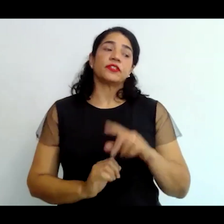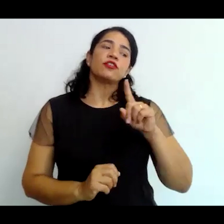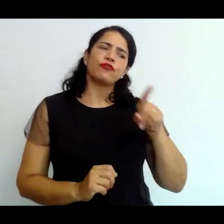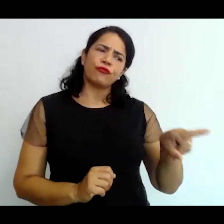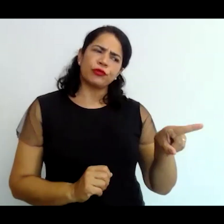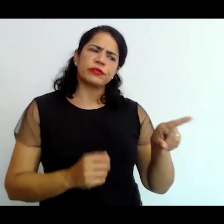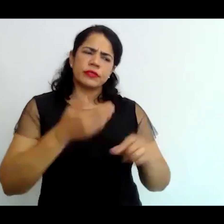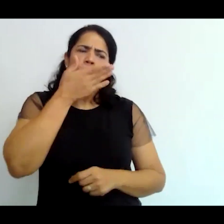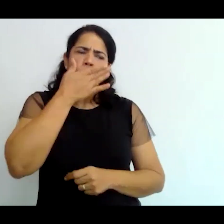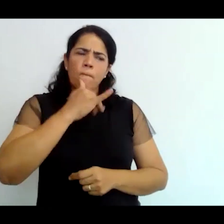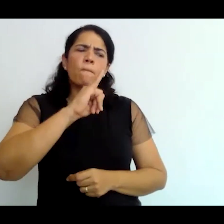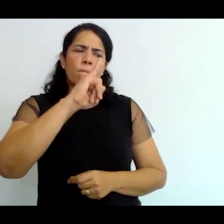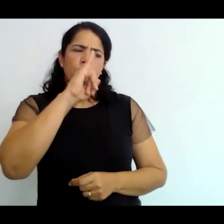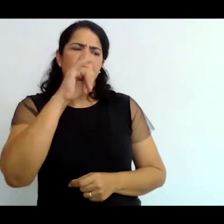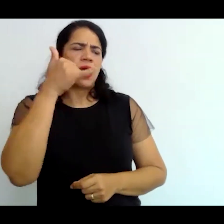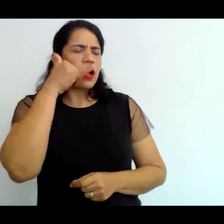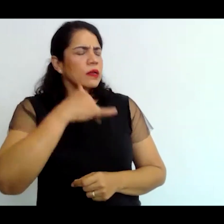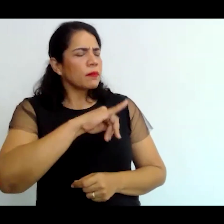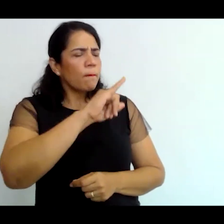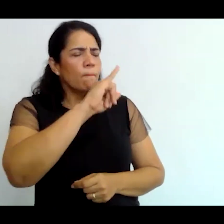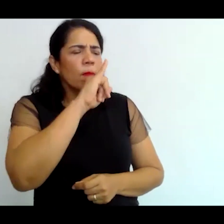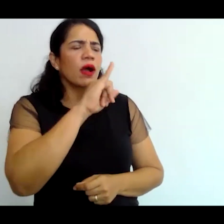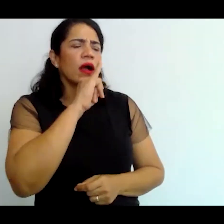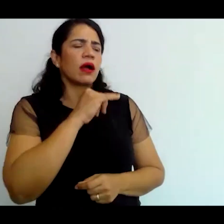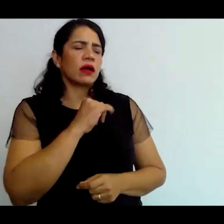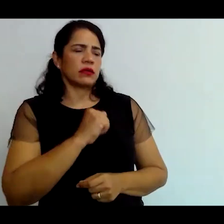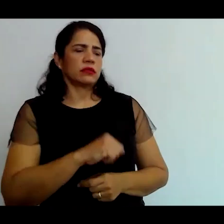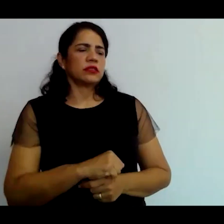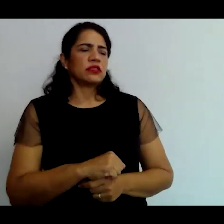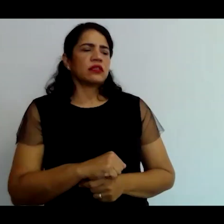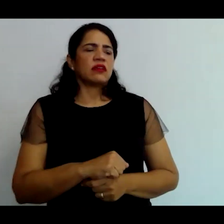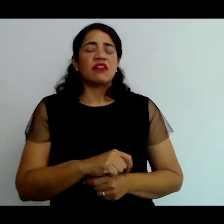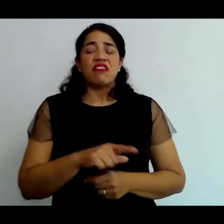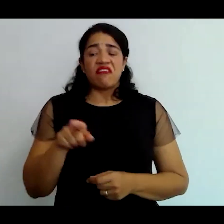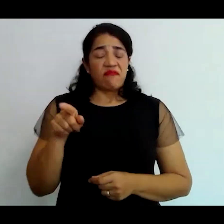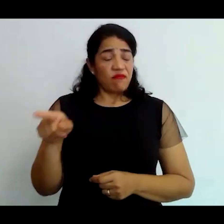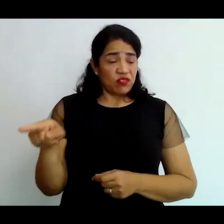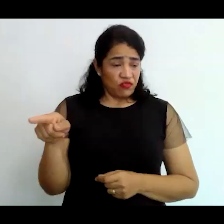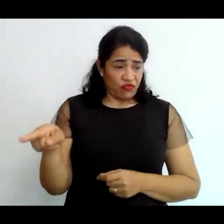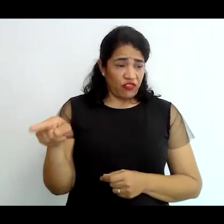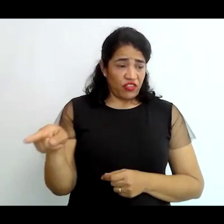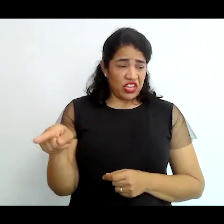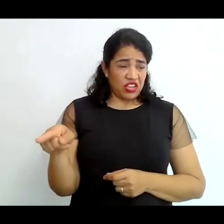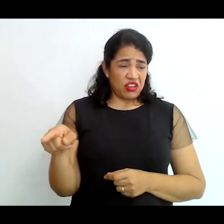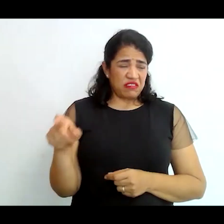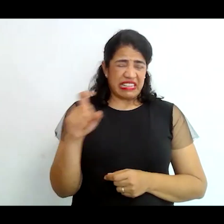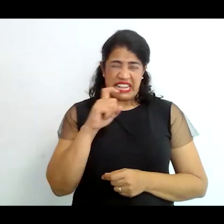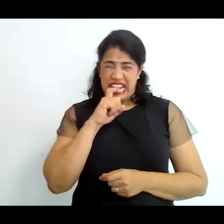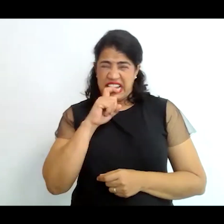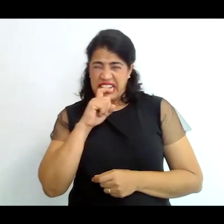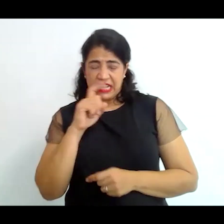criai-os na disciplina e na admoestação do Senhor. Desculpa, esqueci de beber água.